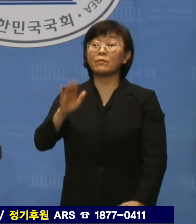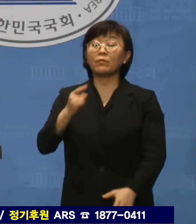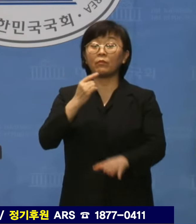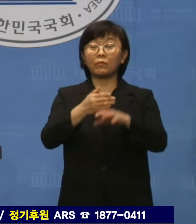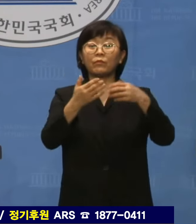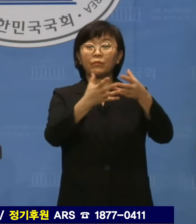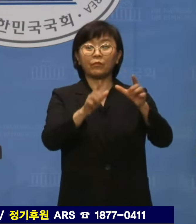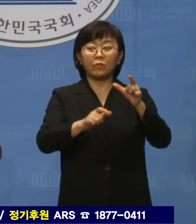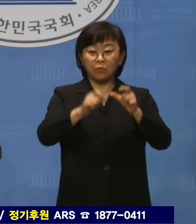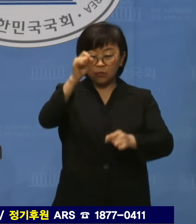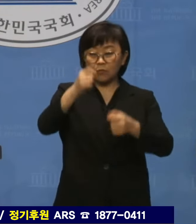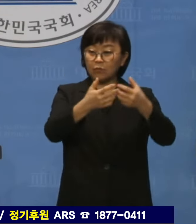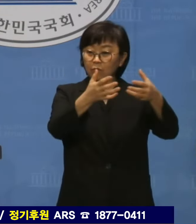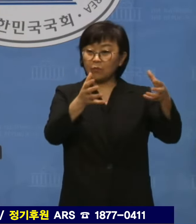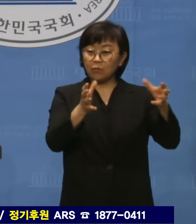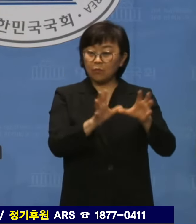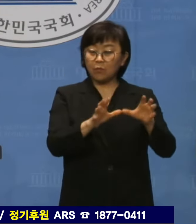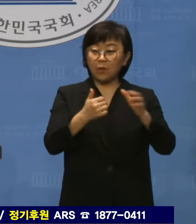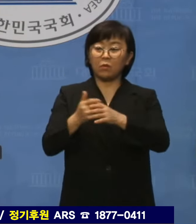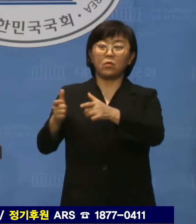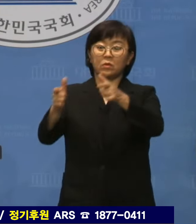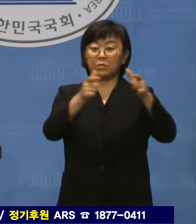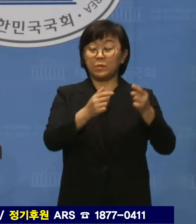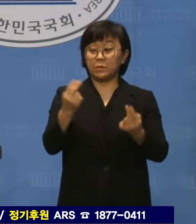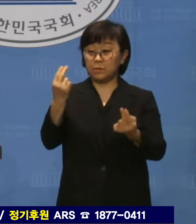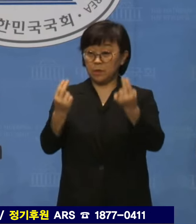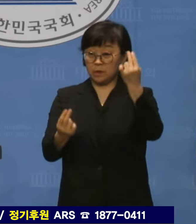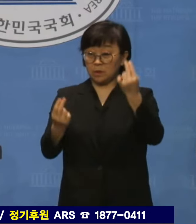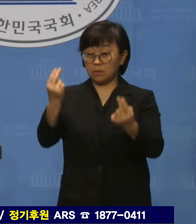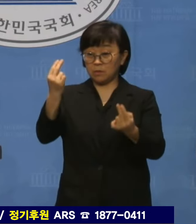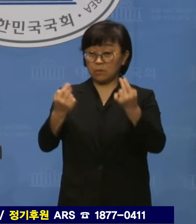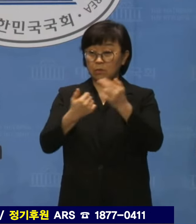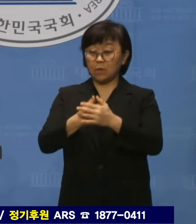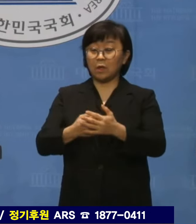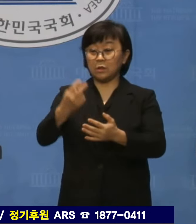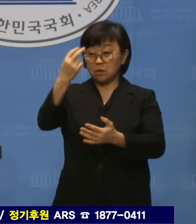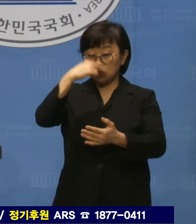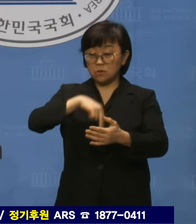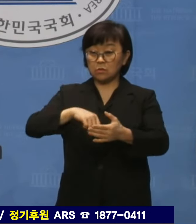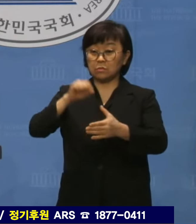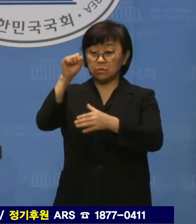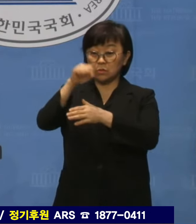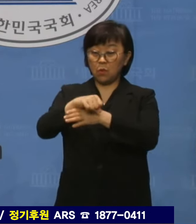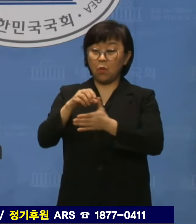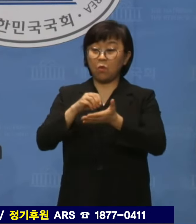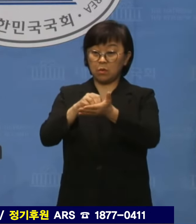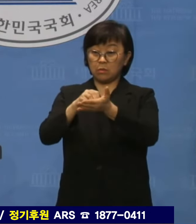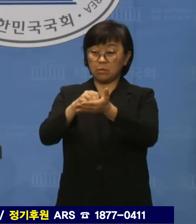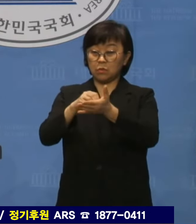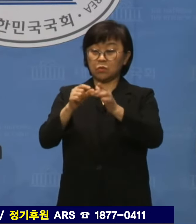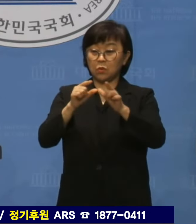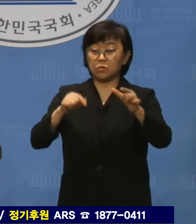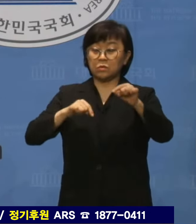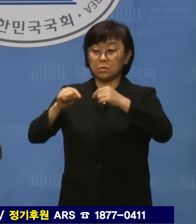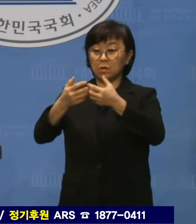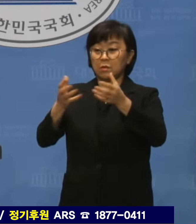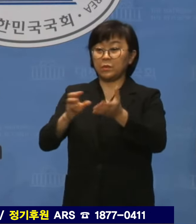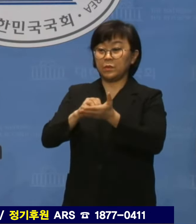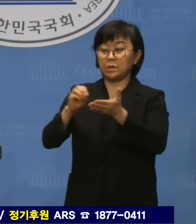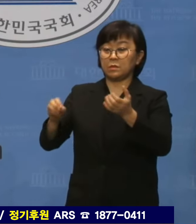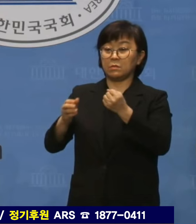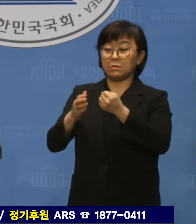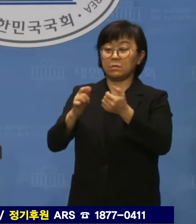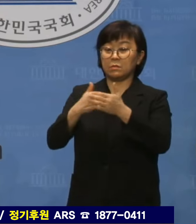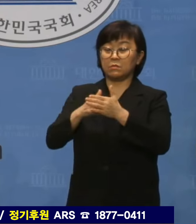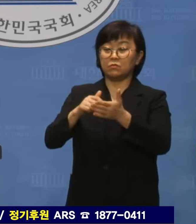민주당의 오랜 당론인 권력별 비례에 이준 등록제를 허용하고 소수정당 배제 문제를 완화할 수 있는